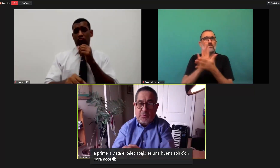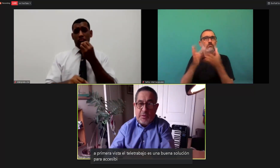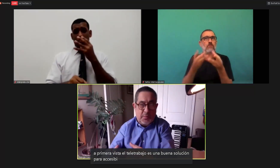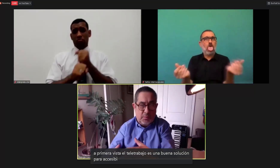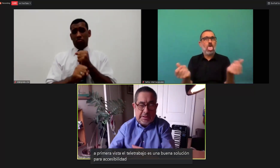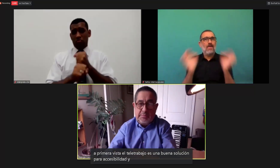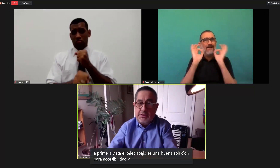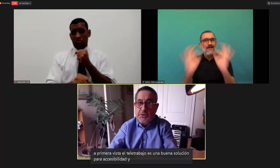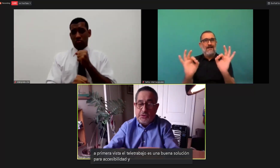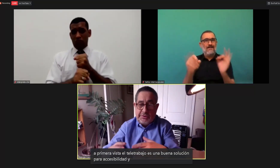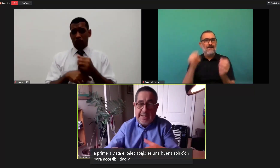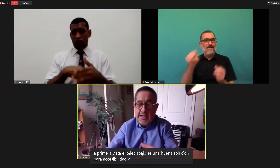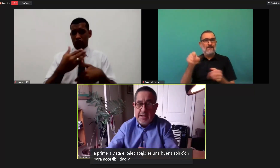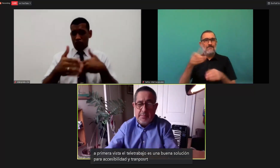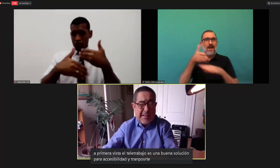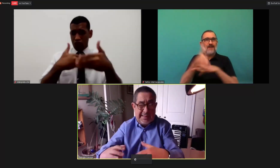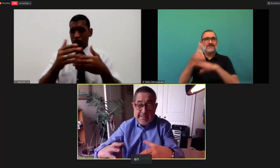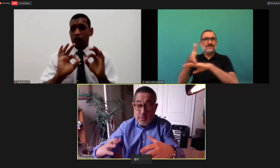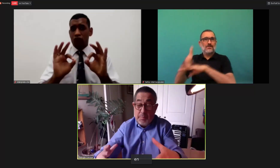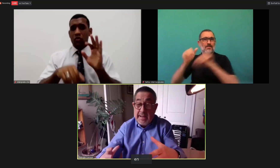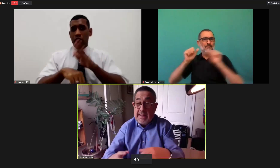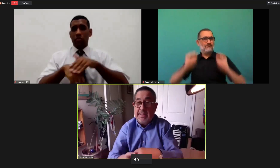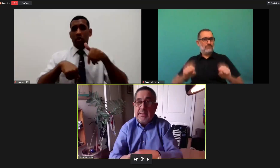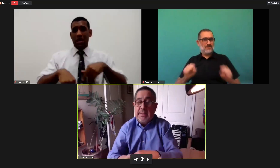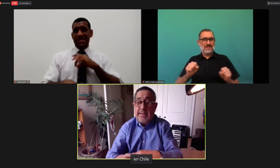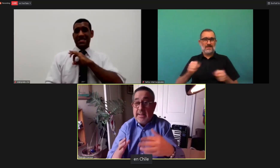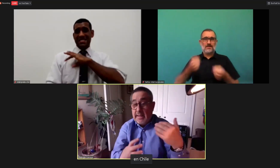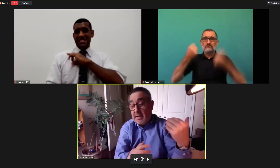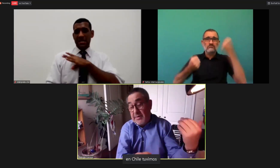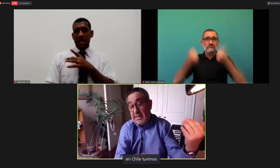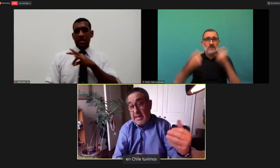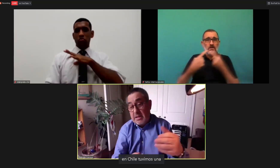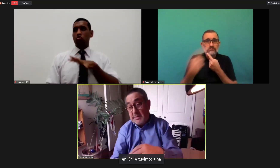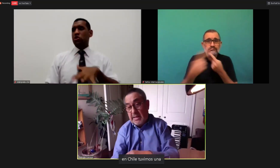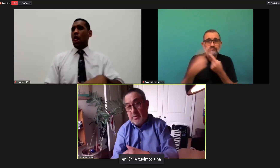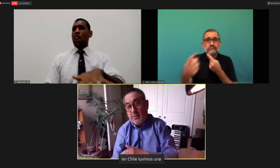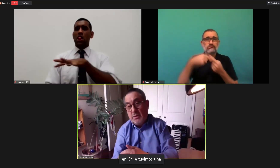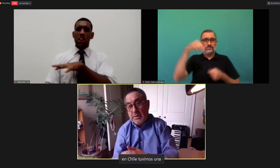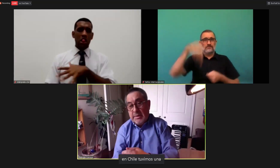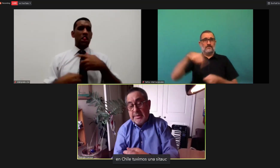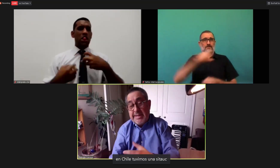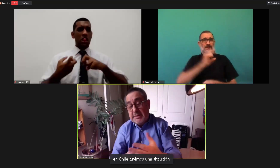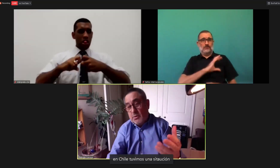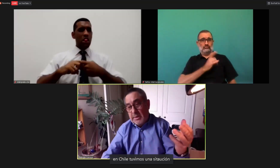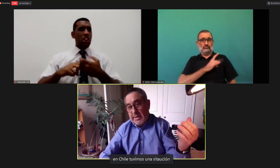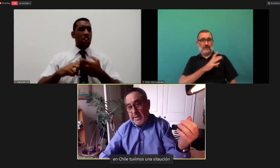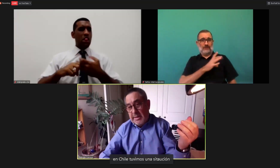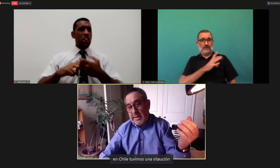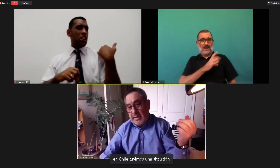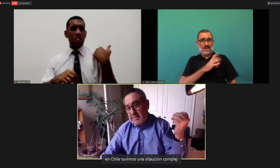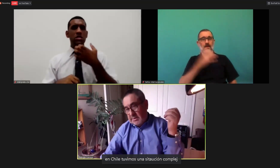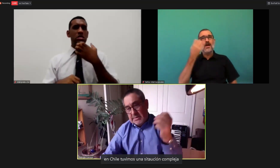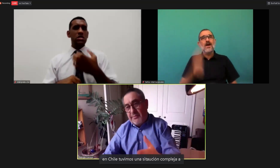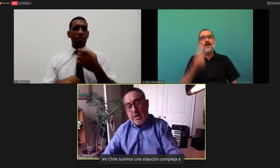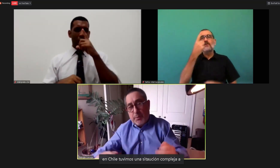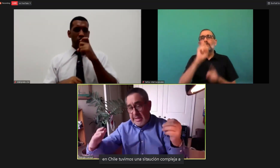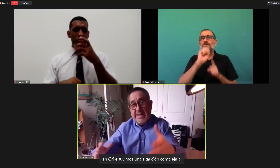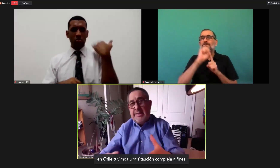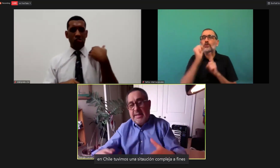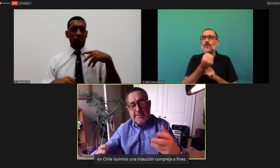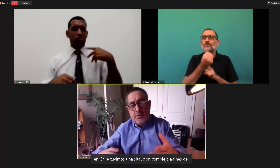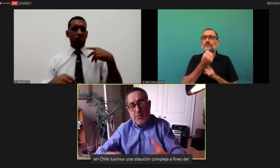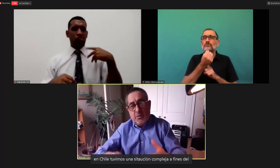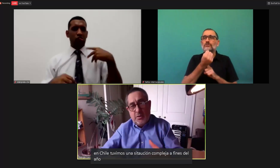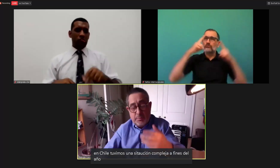de que tuvimos una situación social bastante compleja a fines del año pasado, y eso significaron